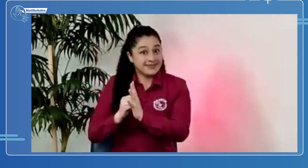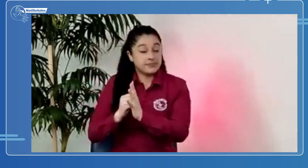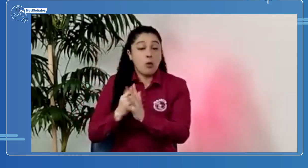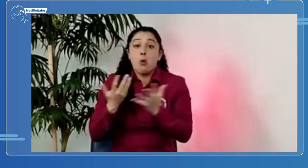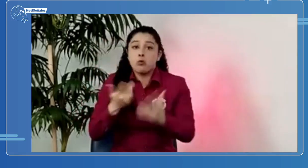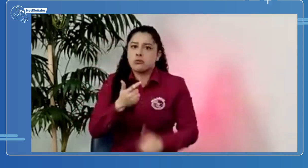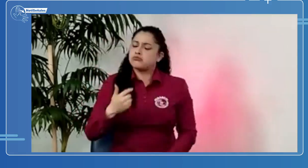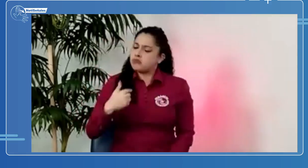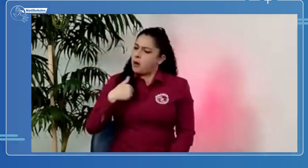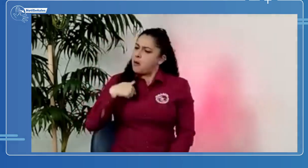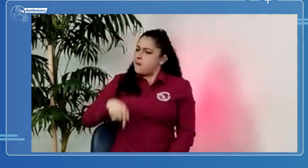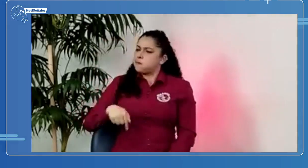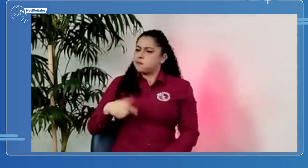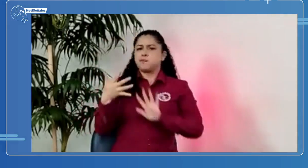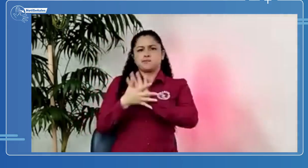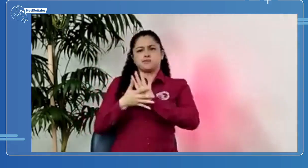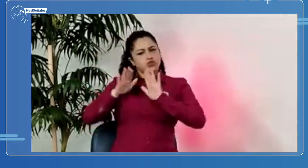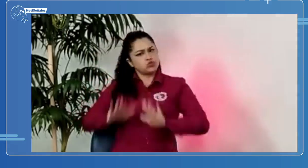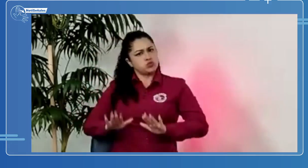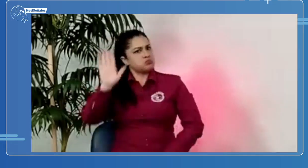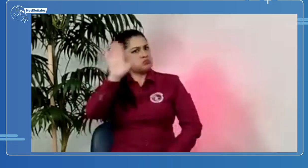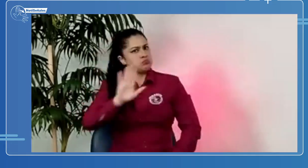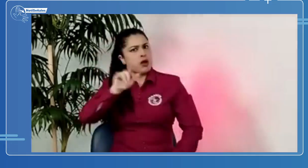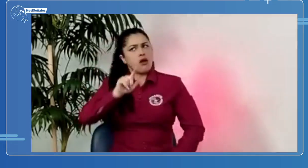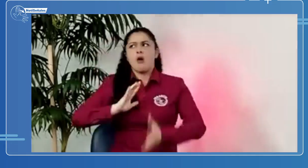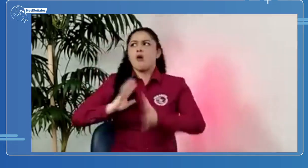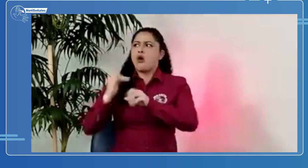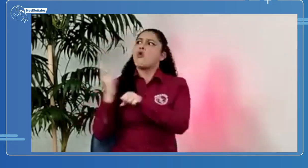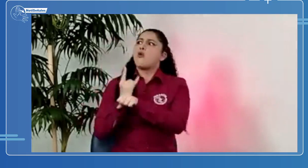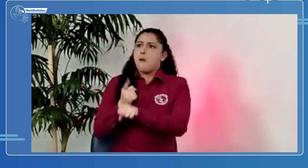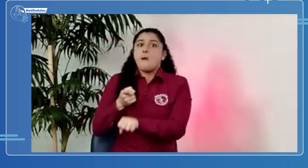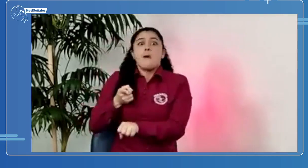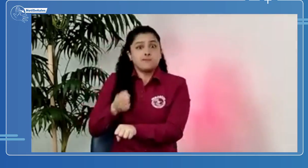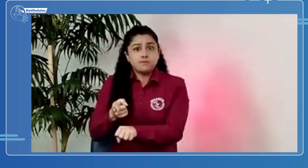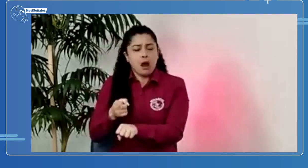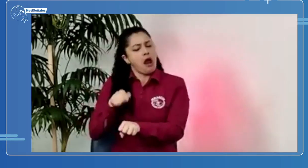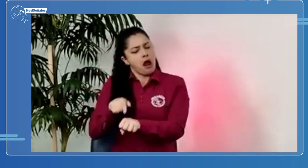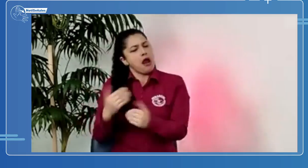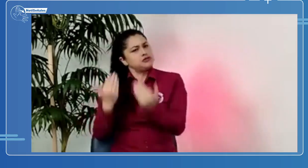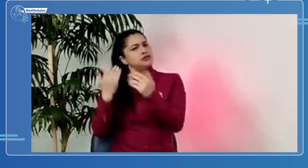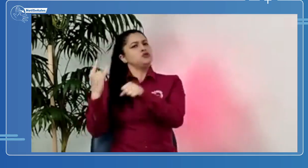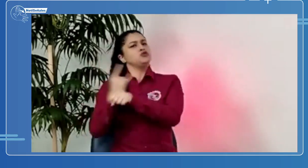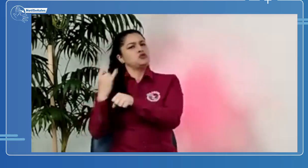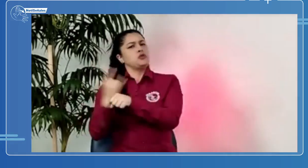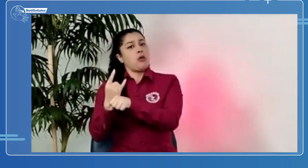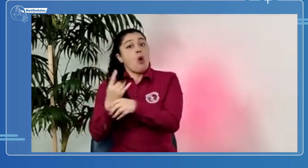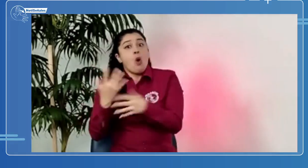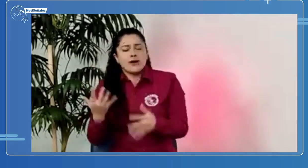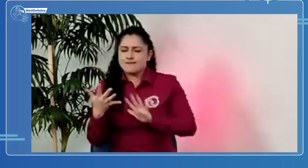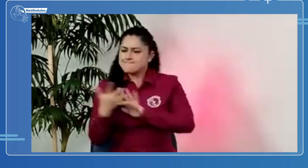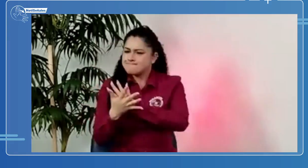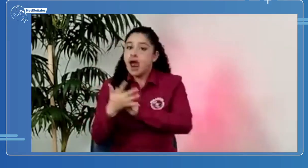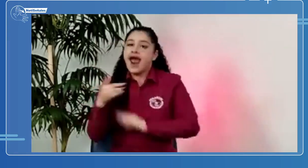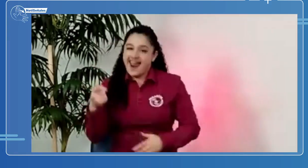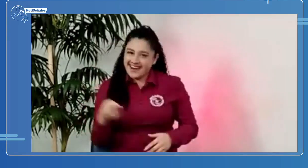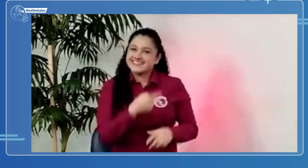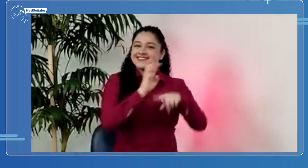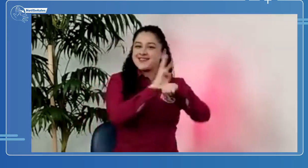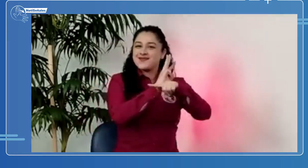está este vocabulario, en realidad es bien, bien útil. Las señas que ustedes también están usando, pues también son muy útiles y las pueden seguir usando,